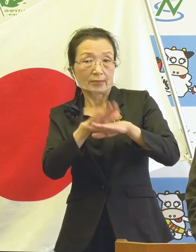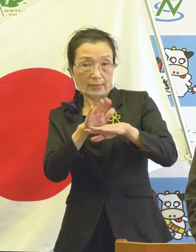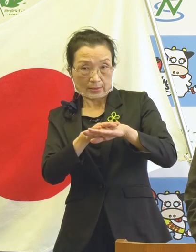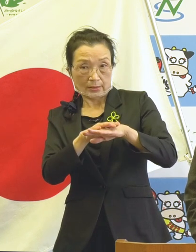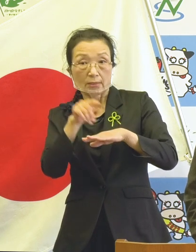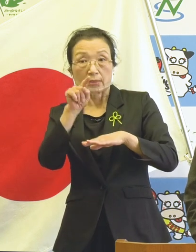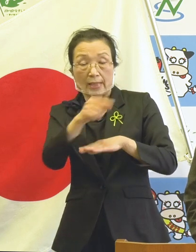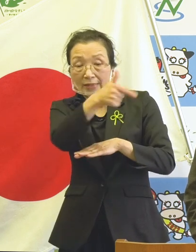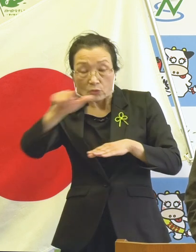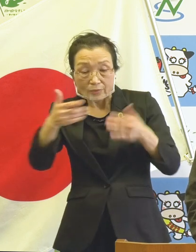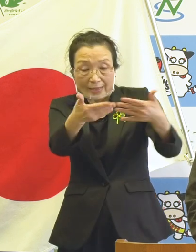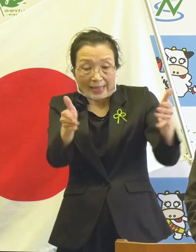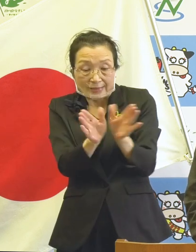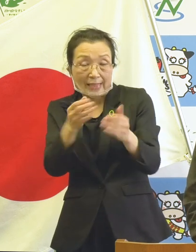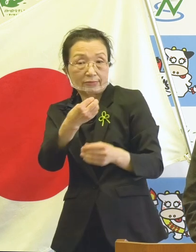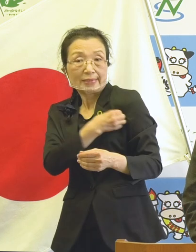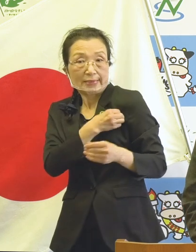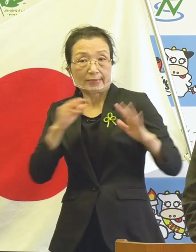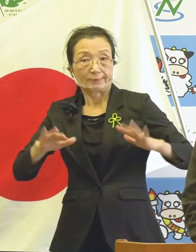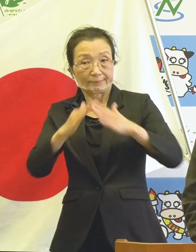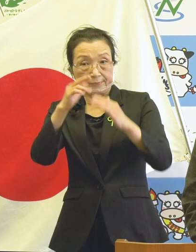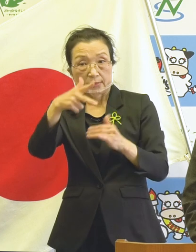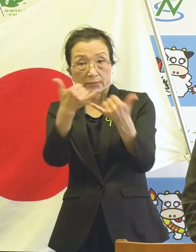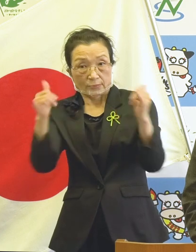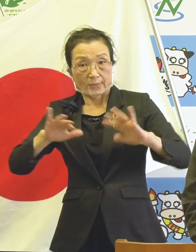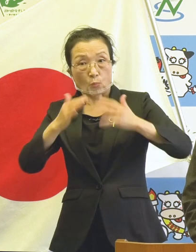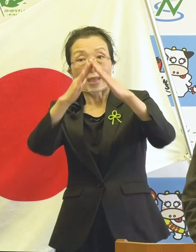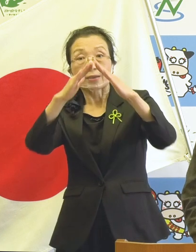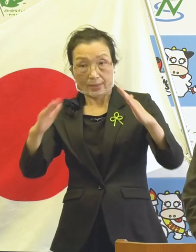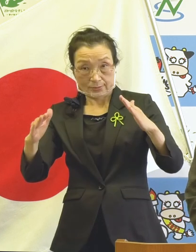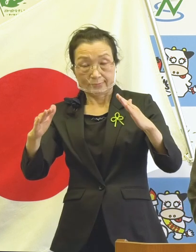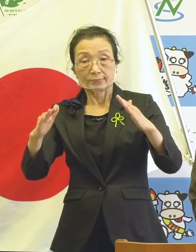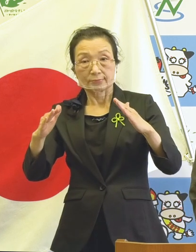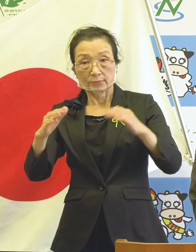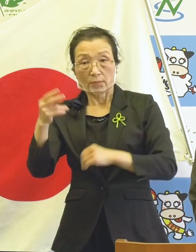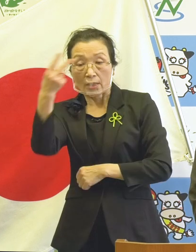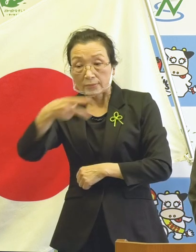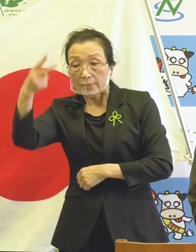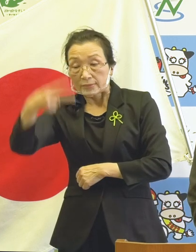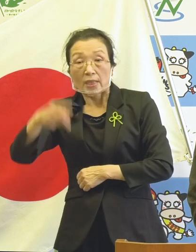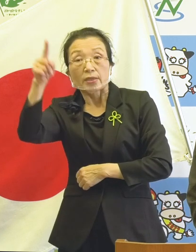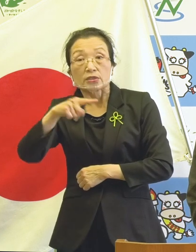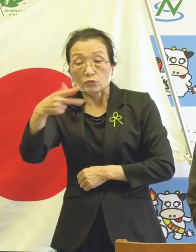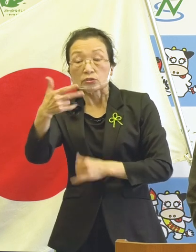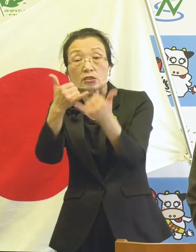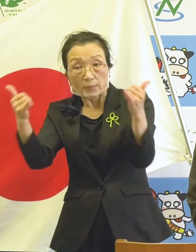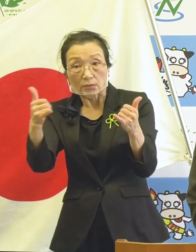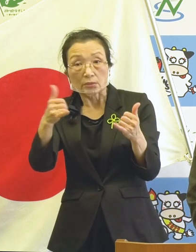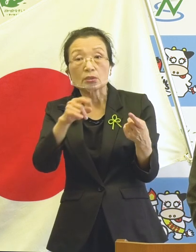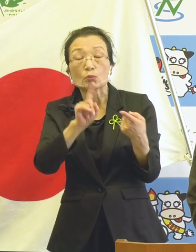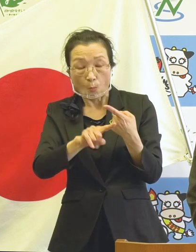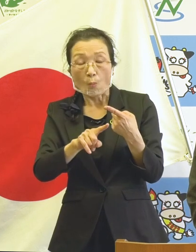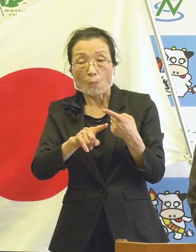さまざまな団体の委員で構成される市民懇談会、2000名の市民や市内4つ